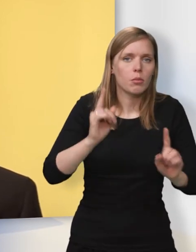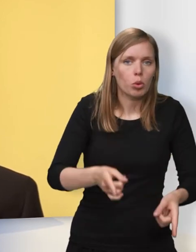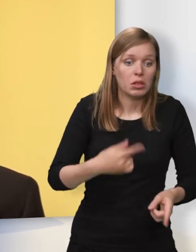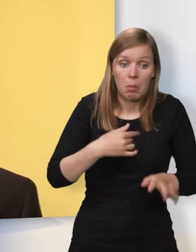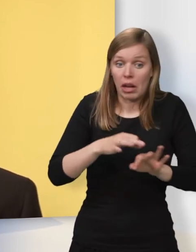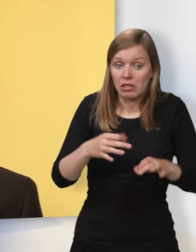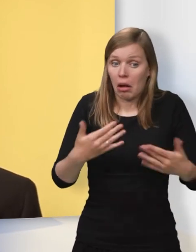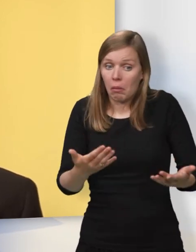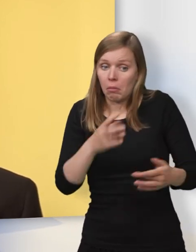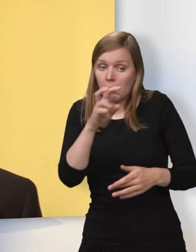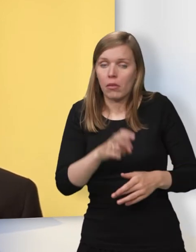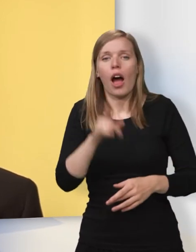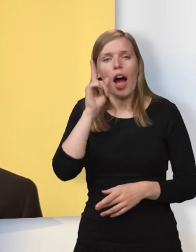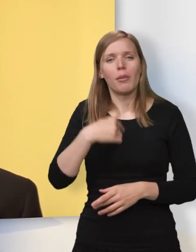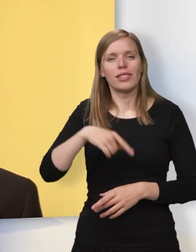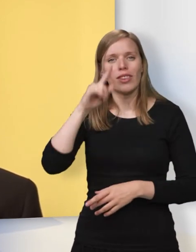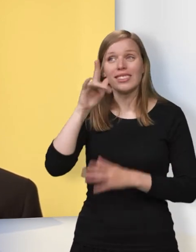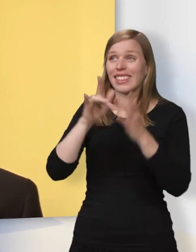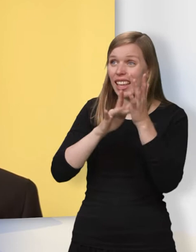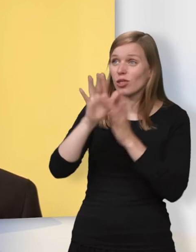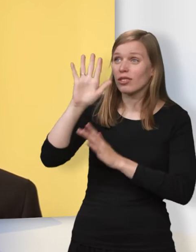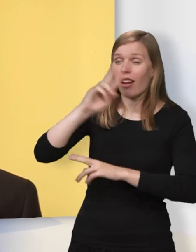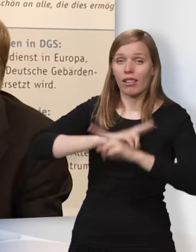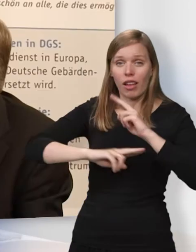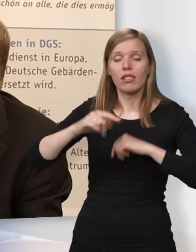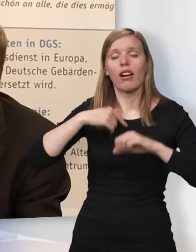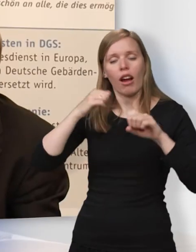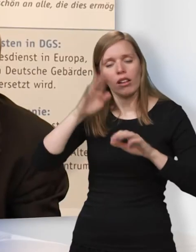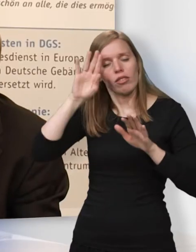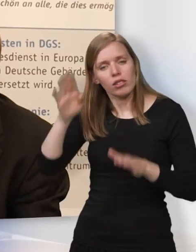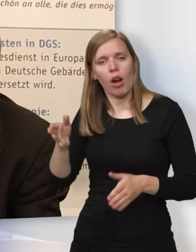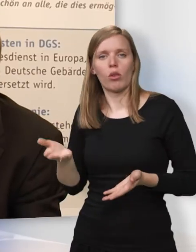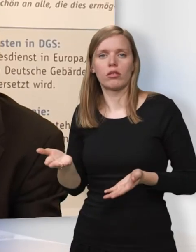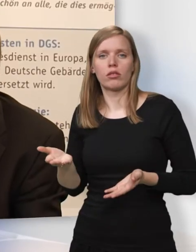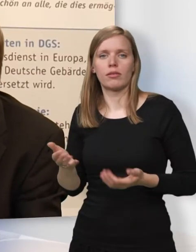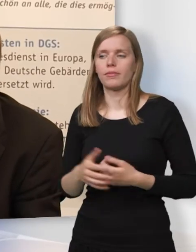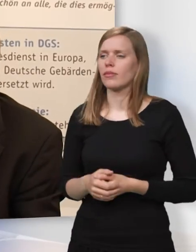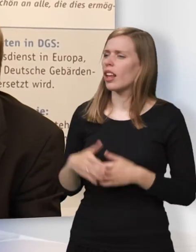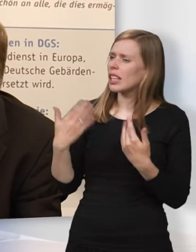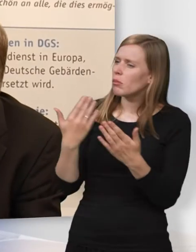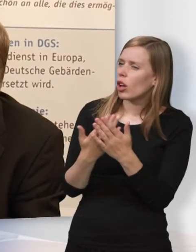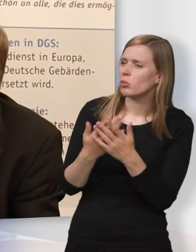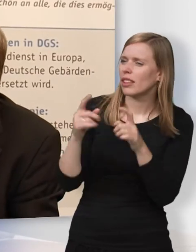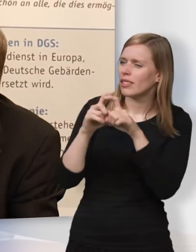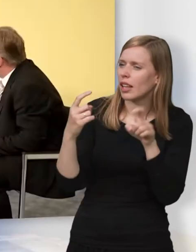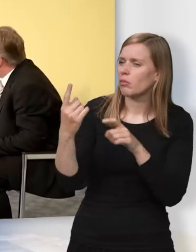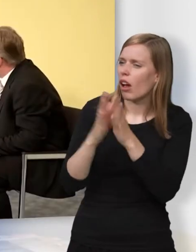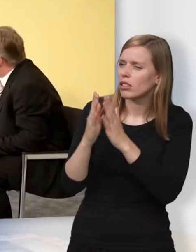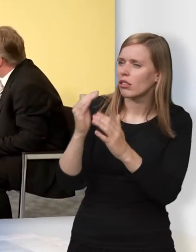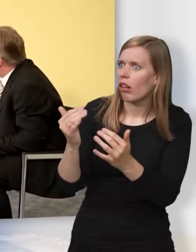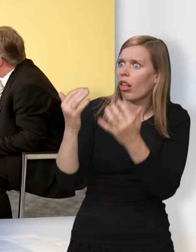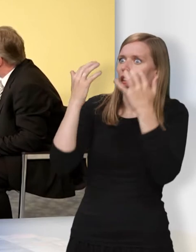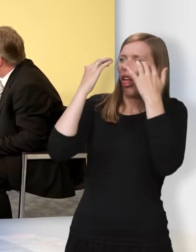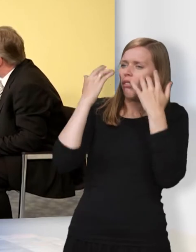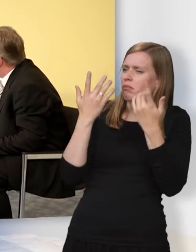weiß, ich kann auf die Gnade von Jesus vertrauen. Gibt es Beispiele für solche Themen, die Sie persönlich überwältigt haben?